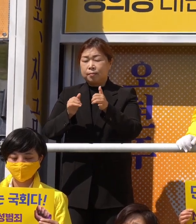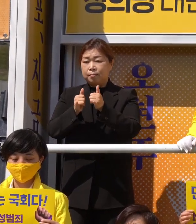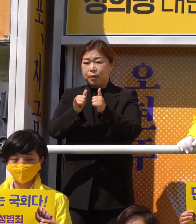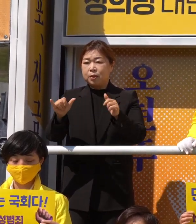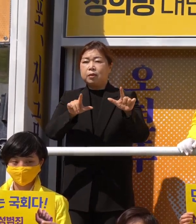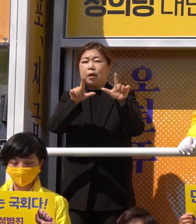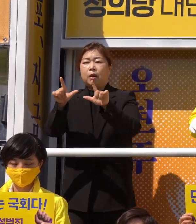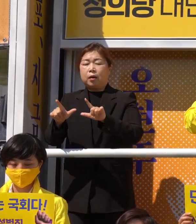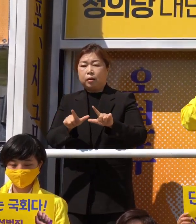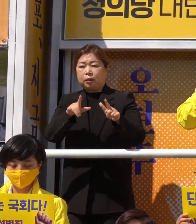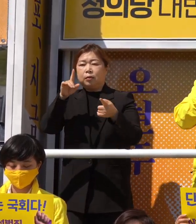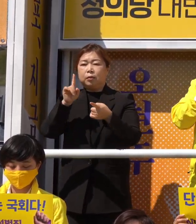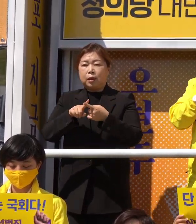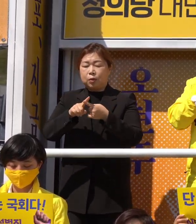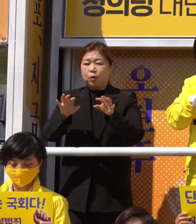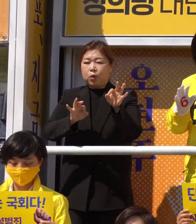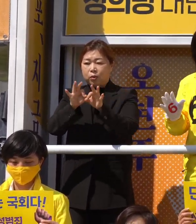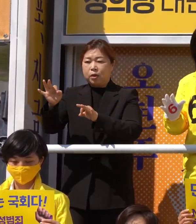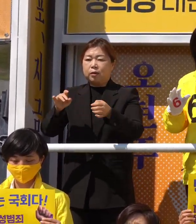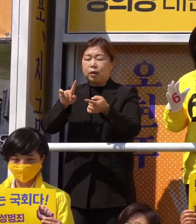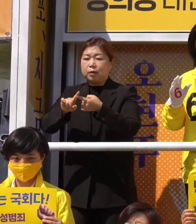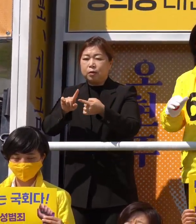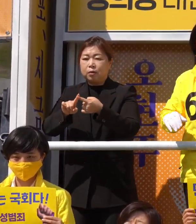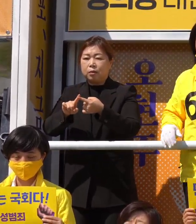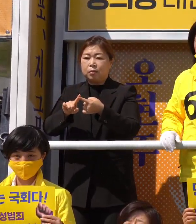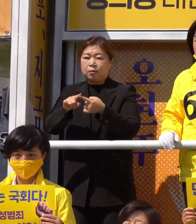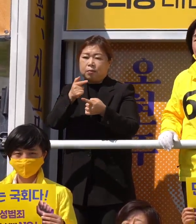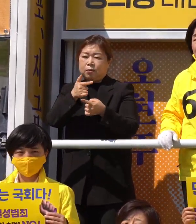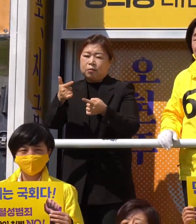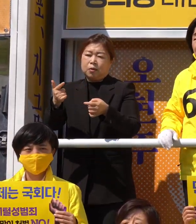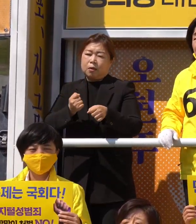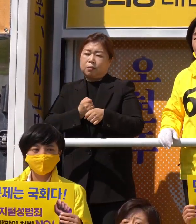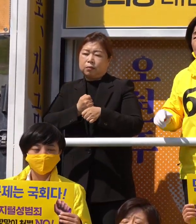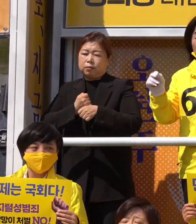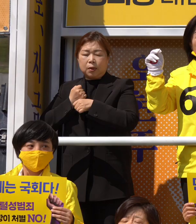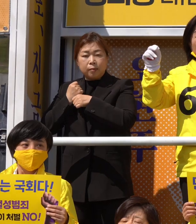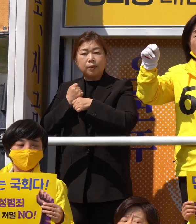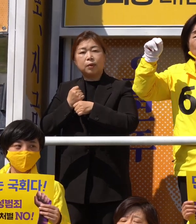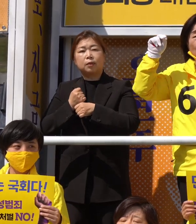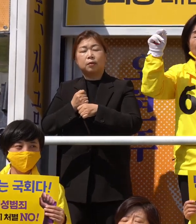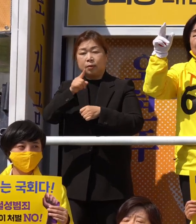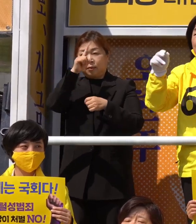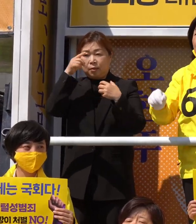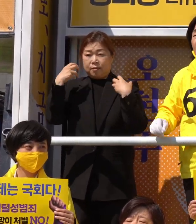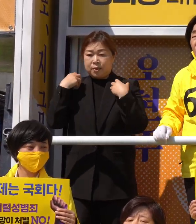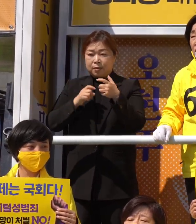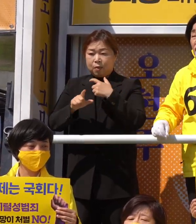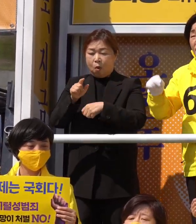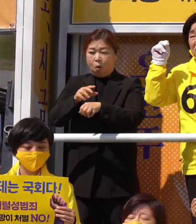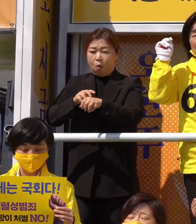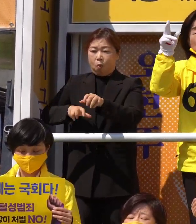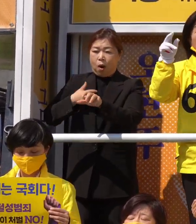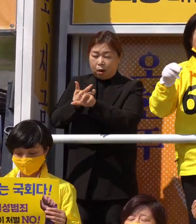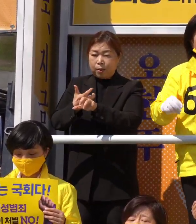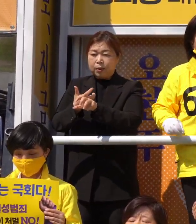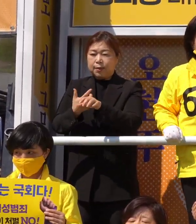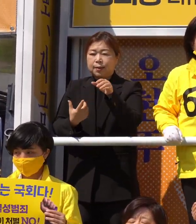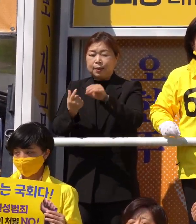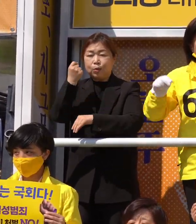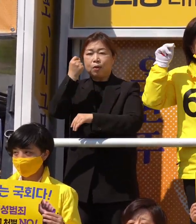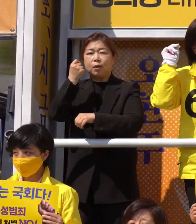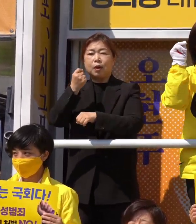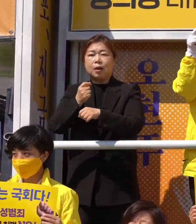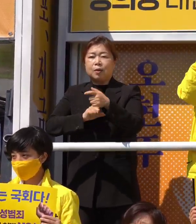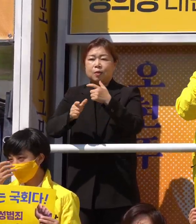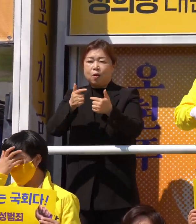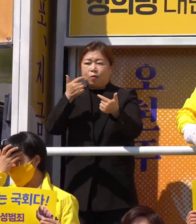경제위기는 너무나 미흡하고 더딥니다. 정부는 더 과감하고 더 신속하고